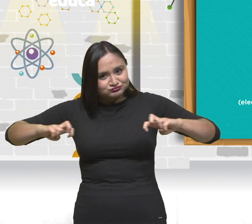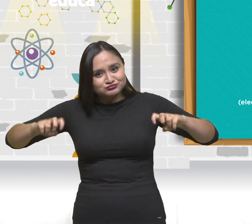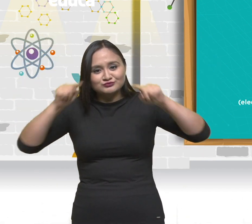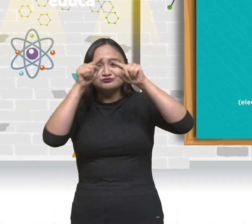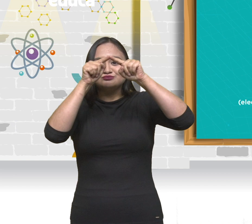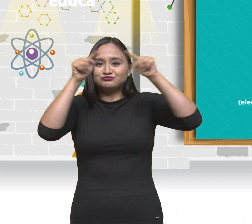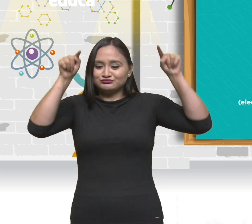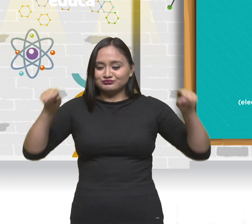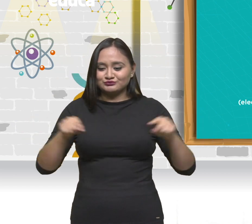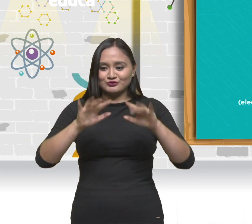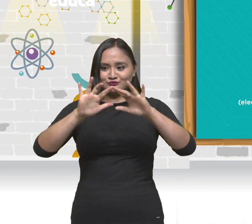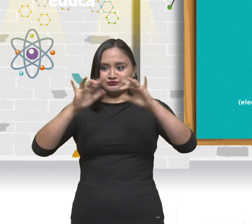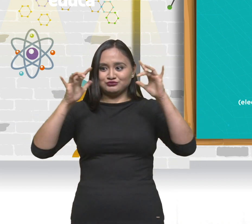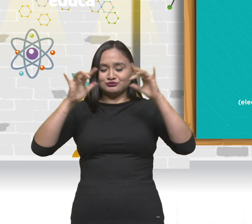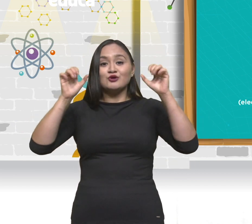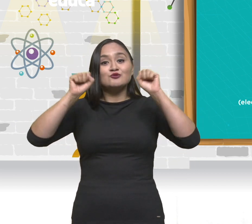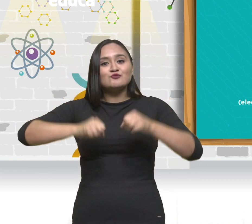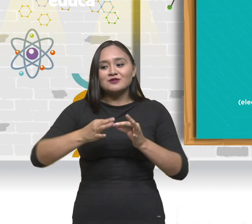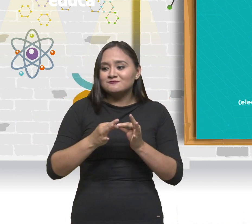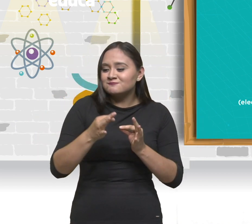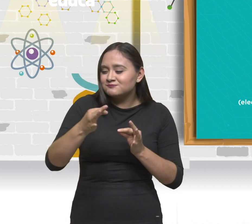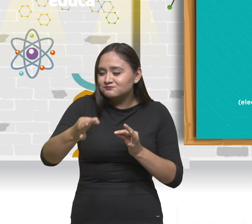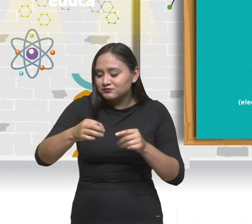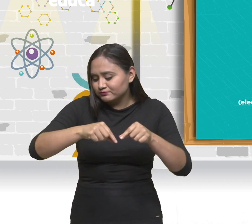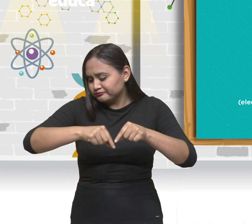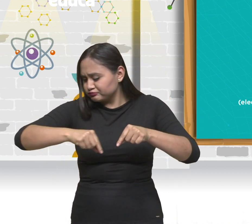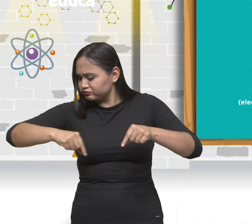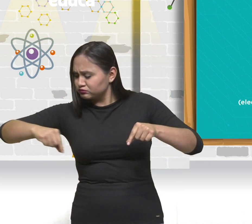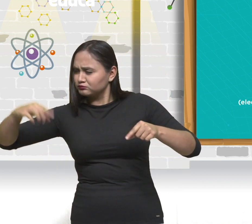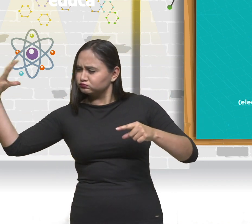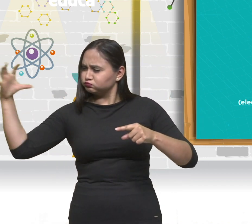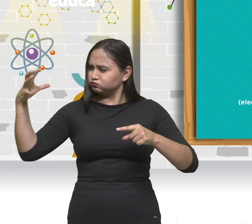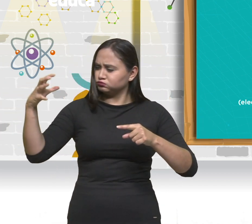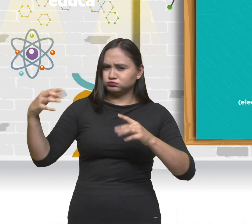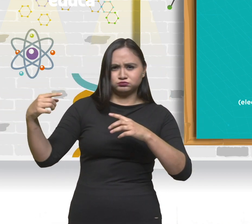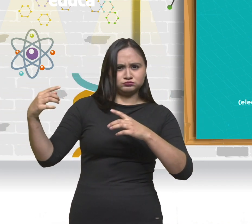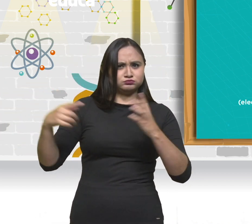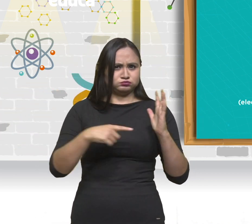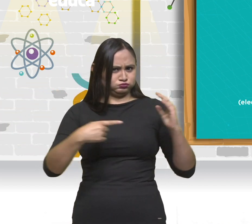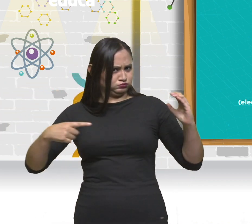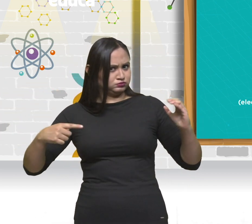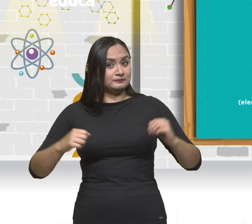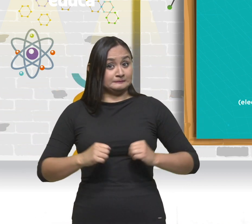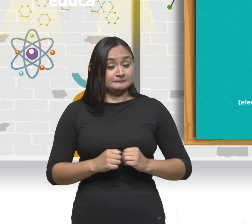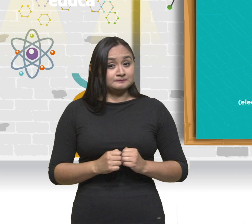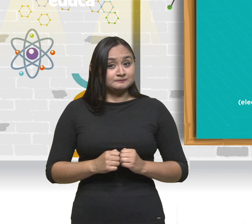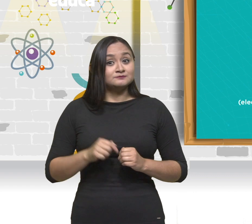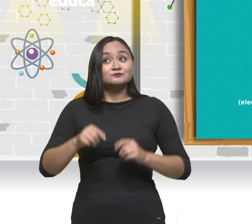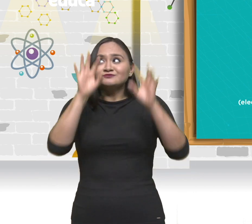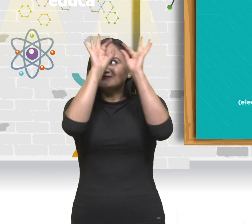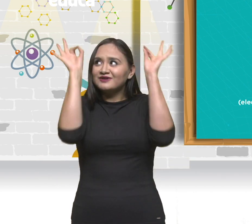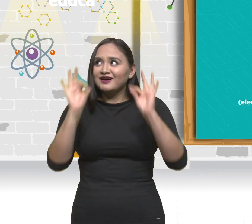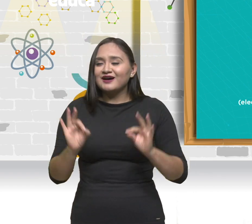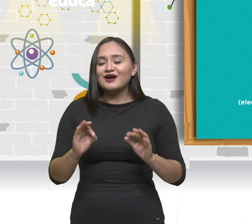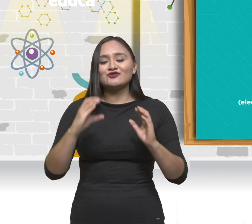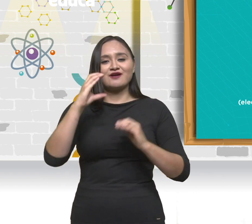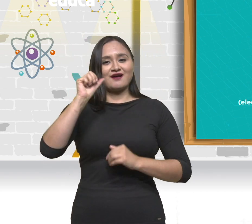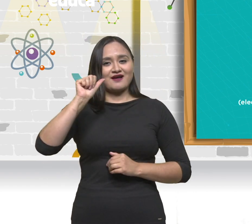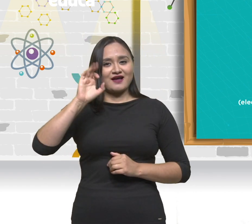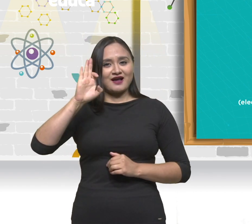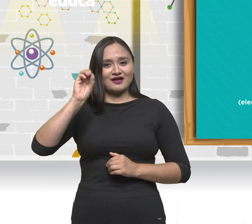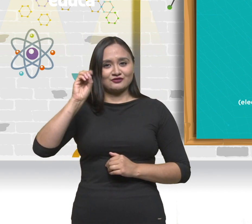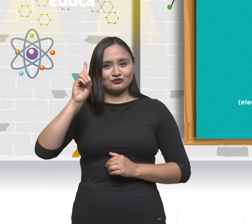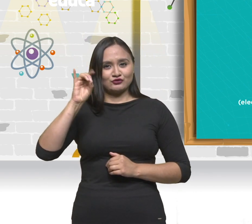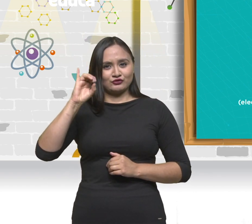rayos catódicos como una pantalla fluorescente que le permitió medir el efecto del campo magnético y eléctrico sobre el haz de luz, que son los